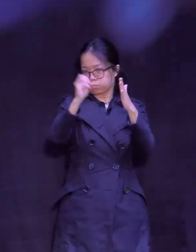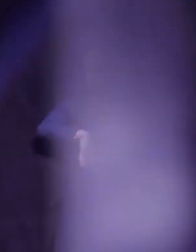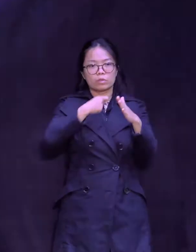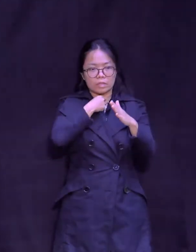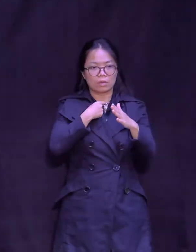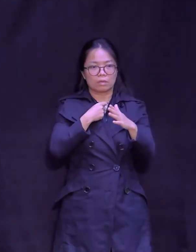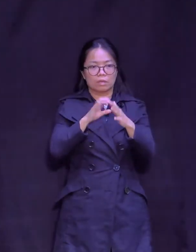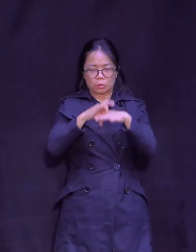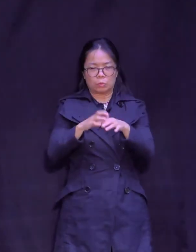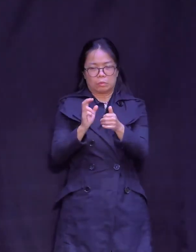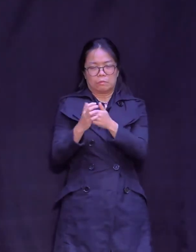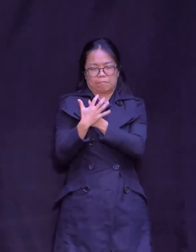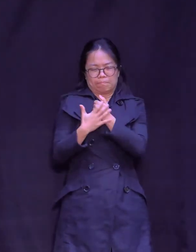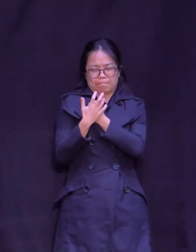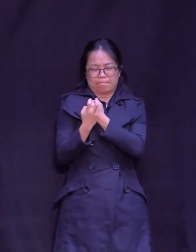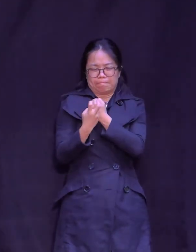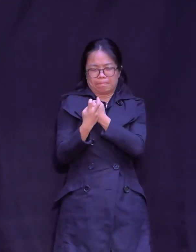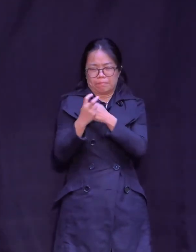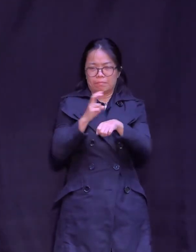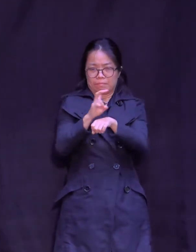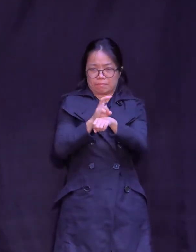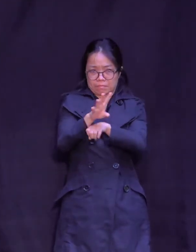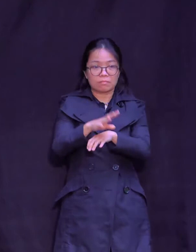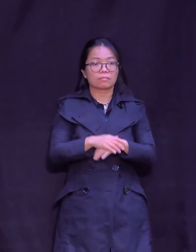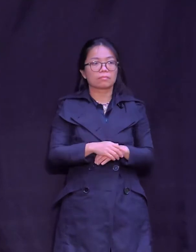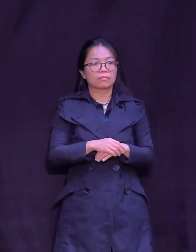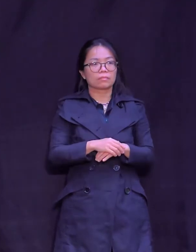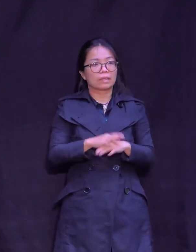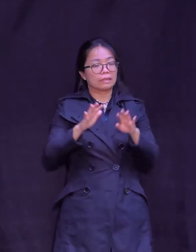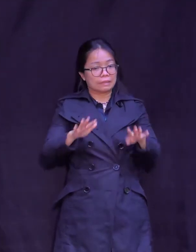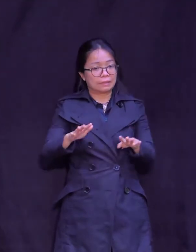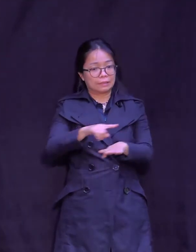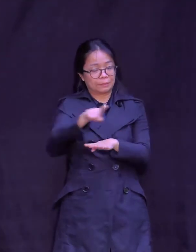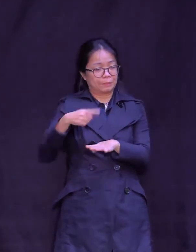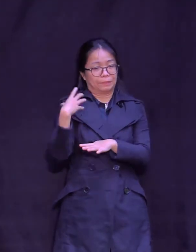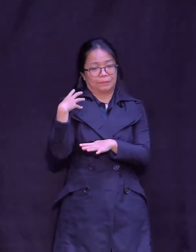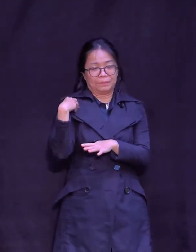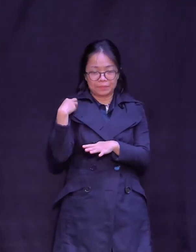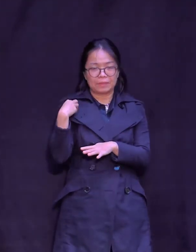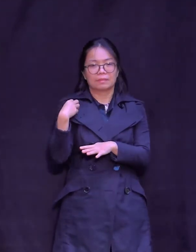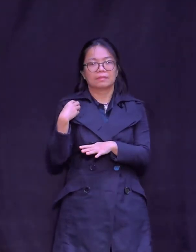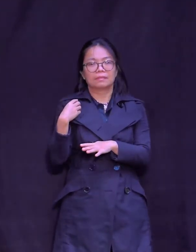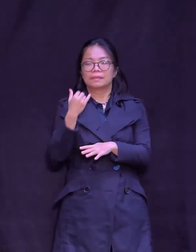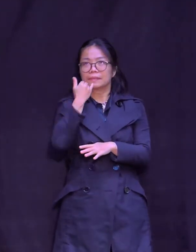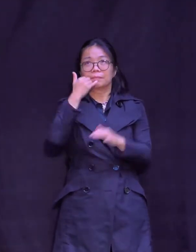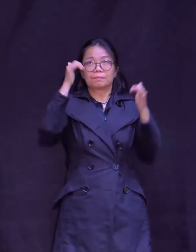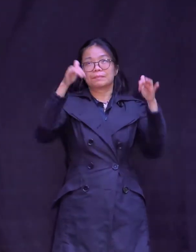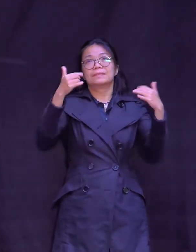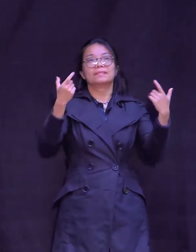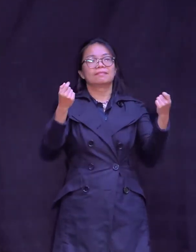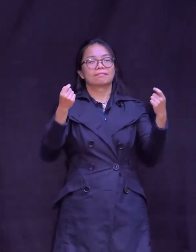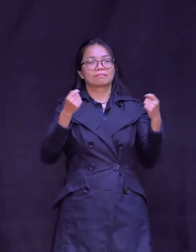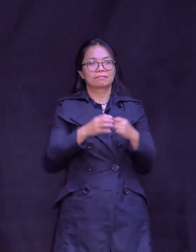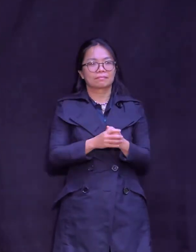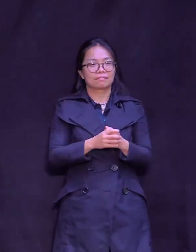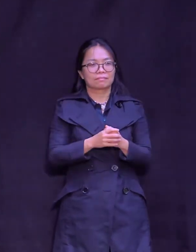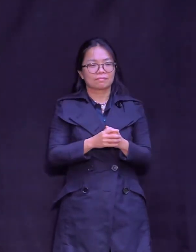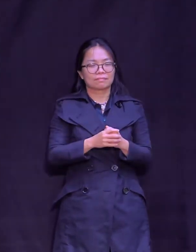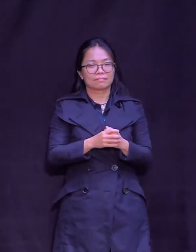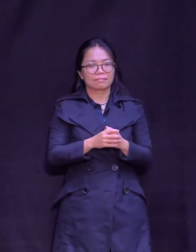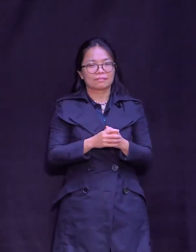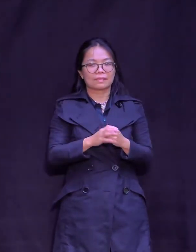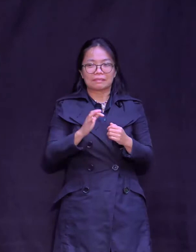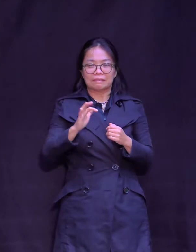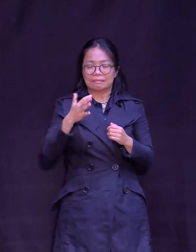护了24小时。今天我们在这个地方依然下的雨，但是